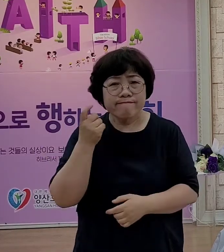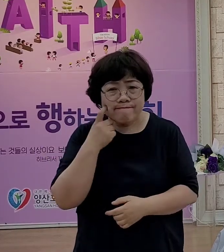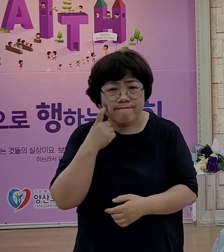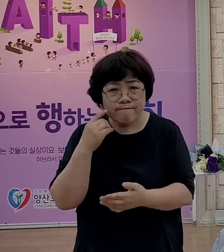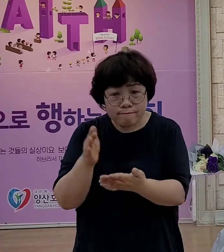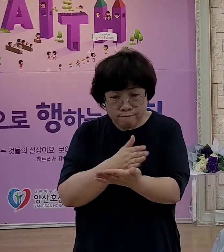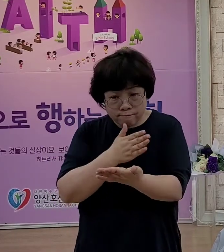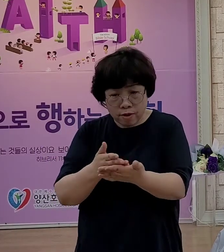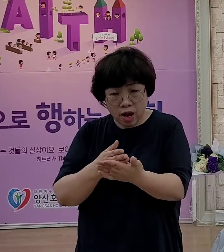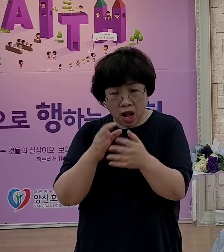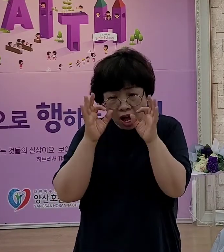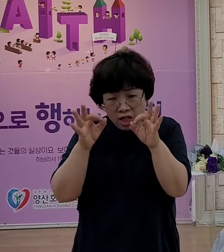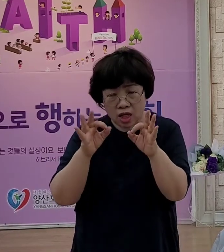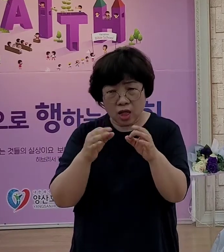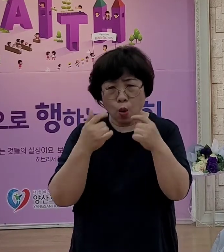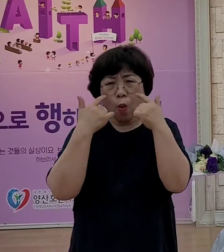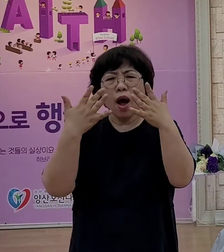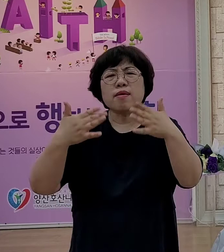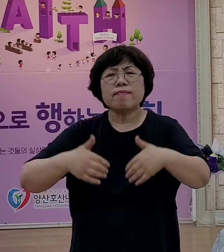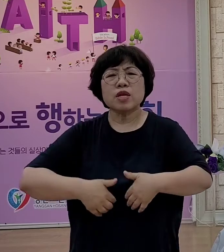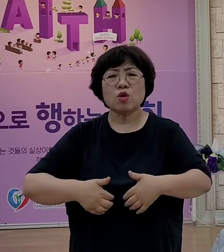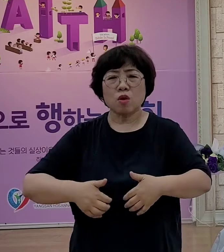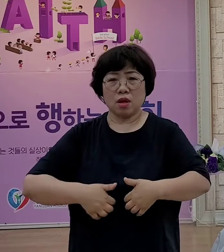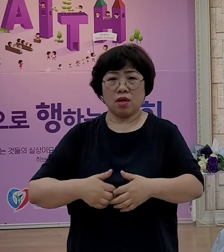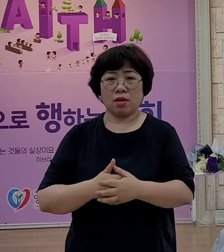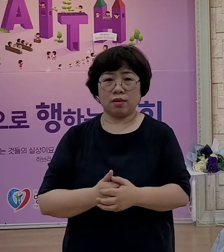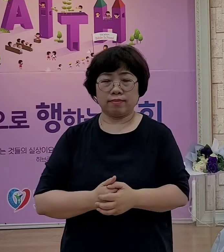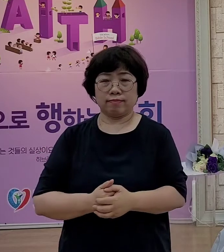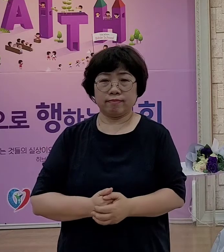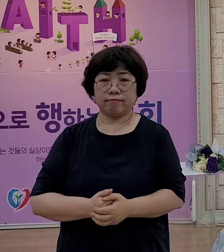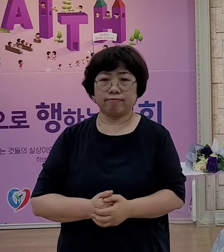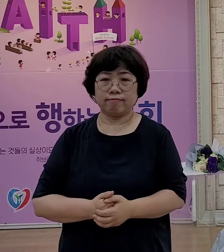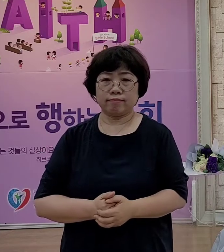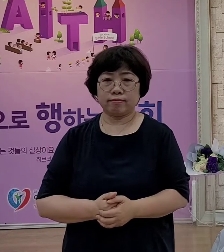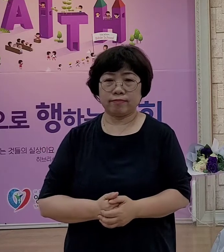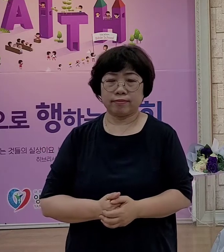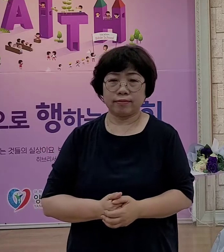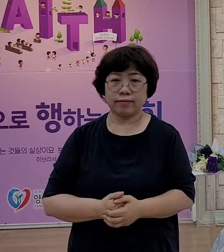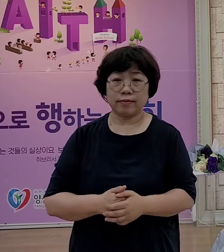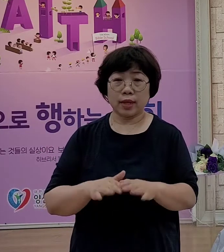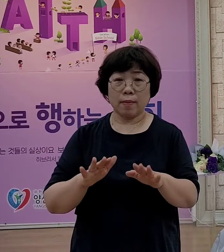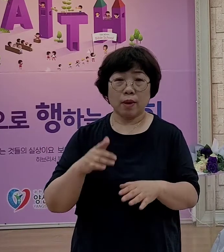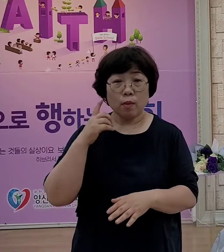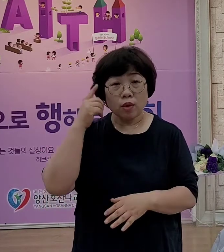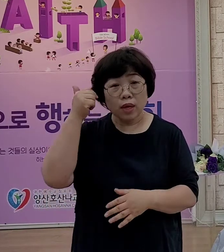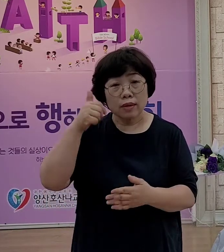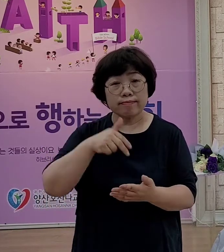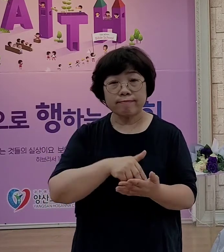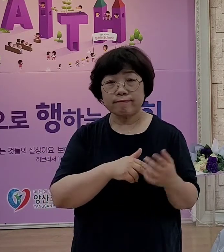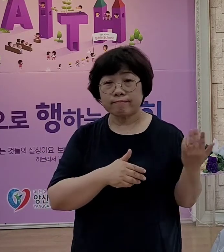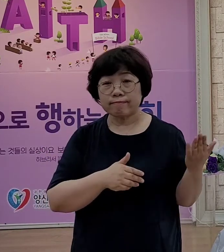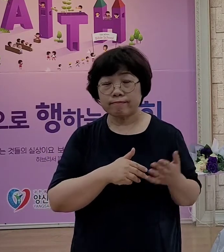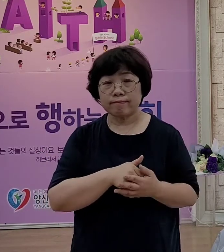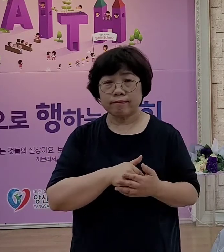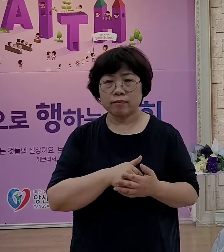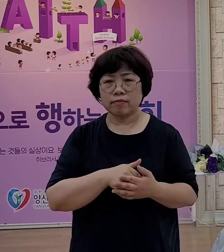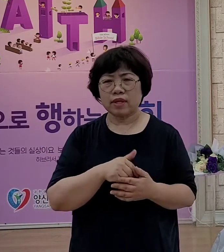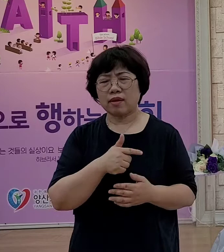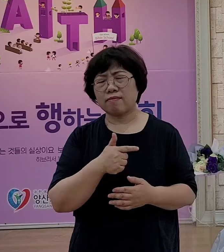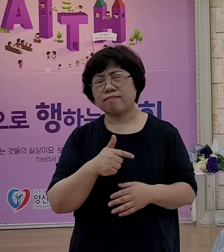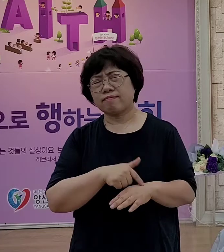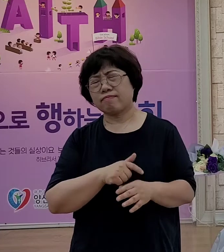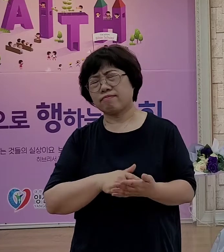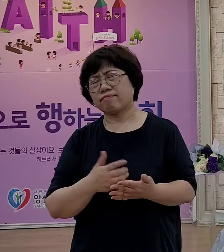여부를 여러분 확인하셔야 된다는 것이죠. 저는 이번에 얼마 전에 참 가슴 아픈